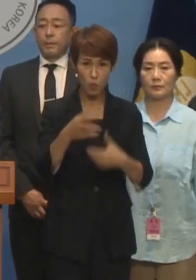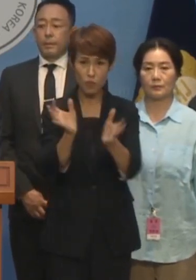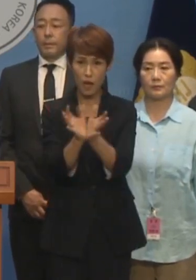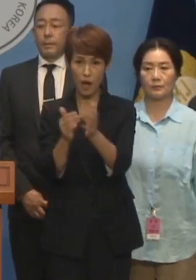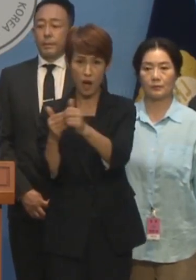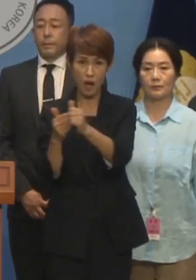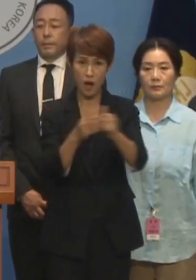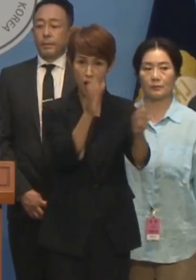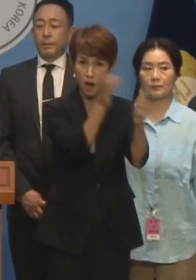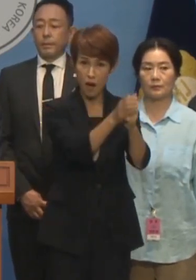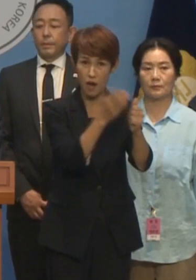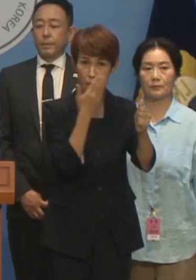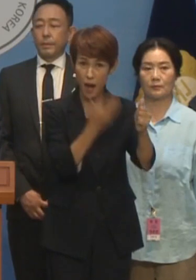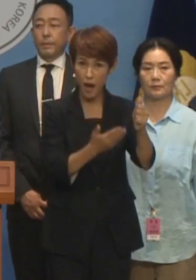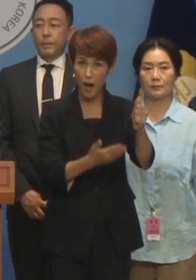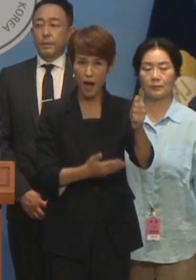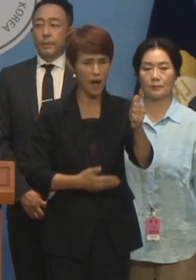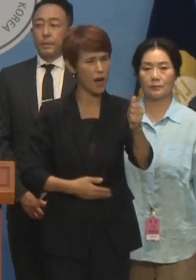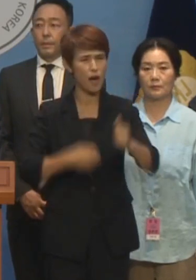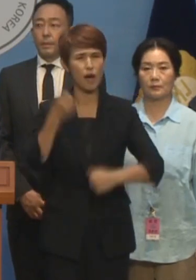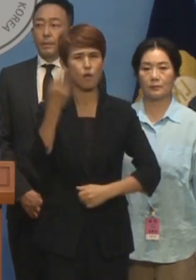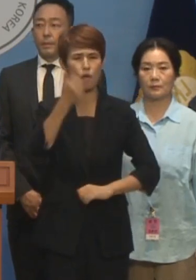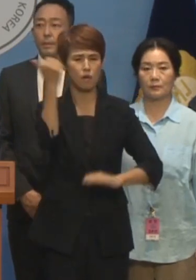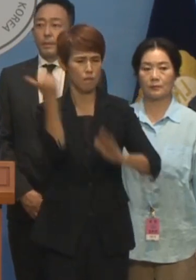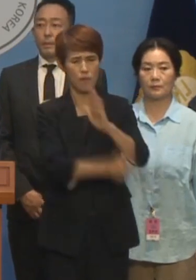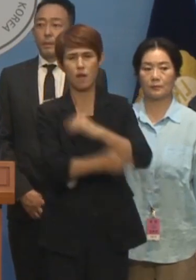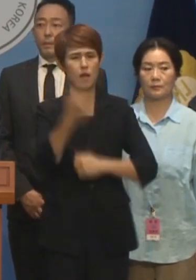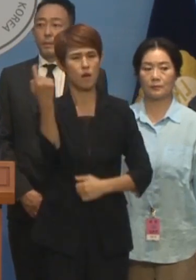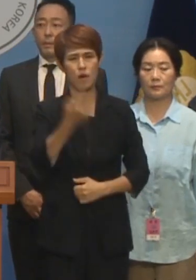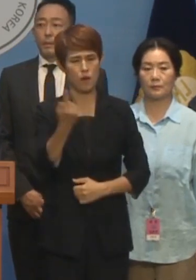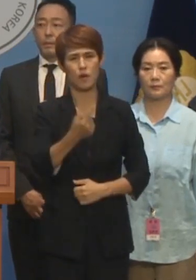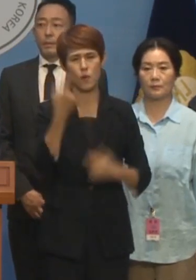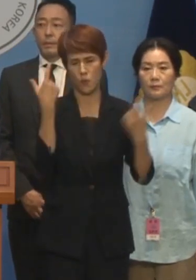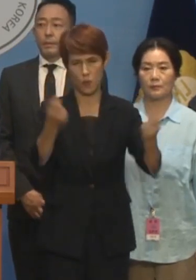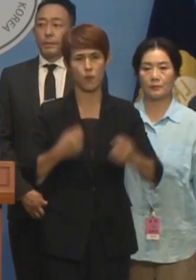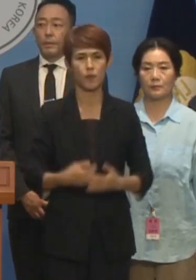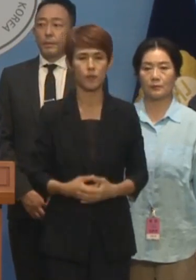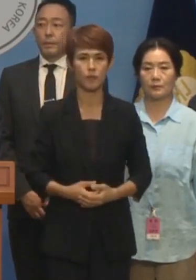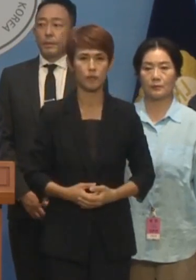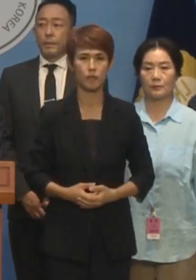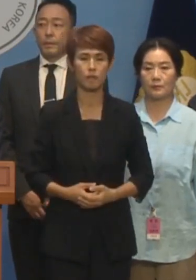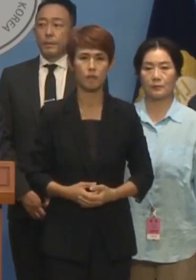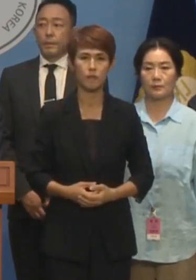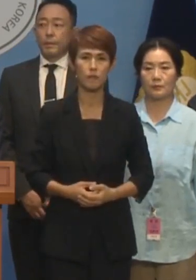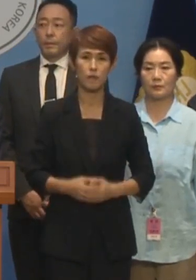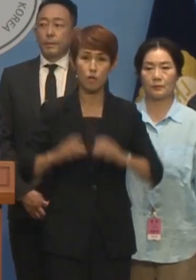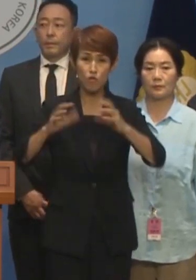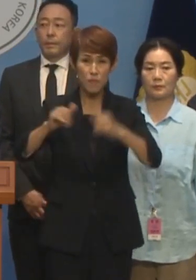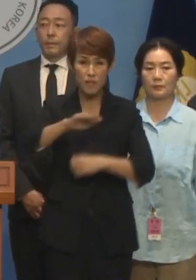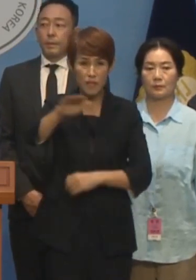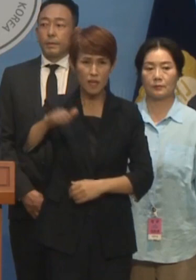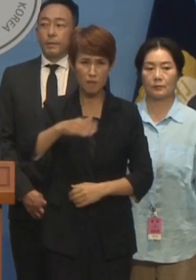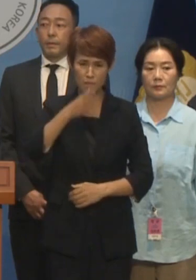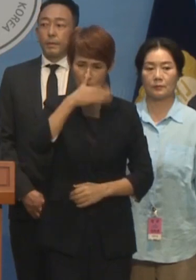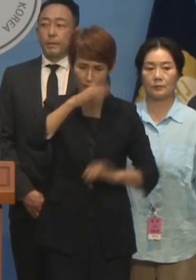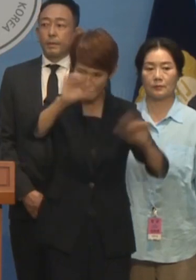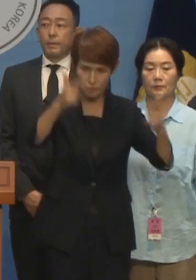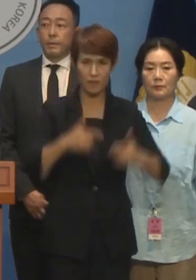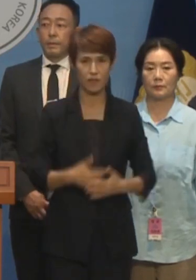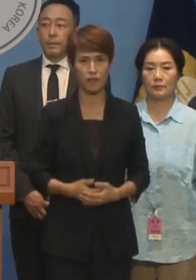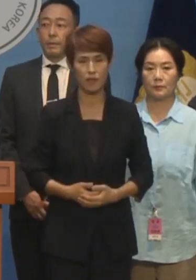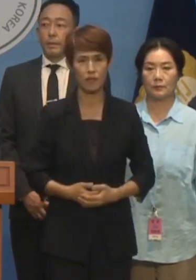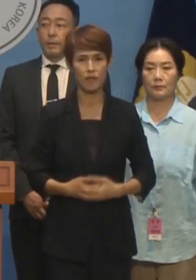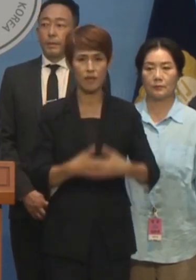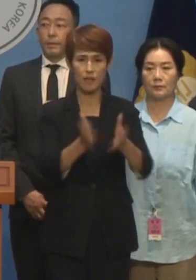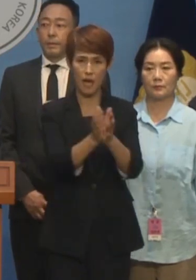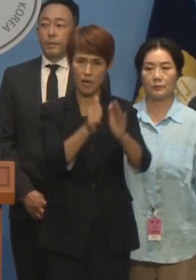이끄는 것도 또 다른 실패를 약속하는 것입니다. 국민은 바보가 아닙니다.